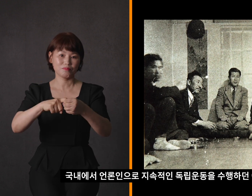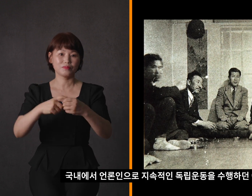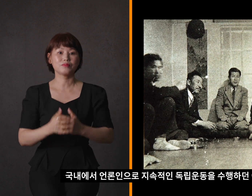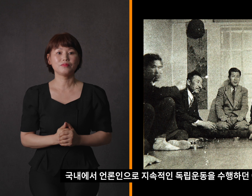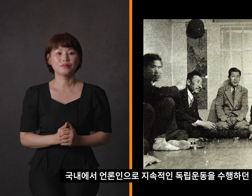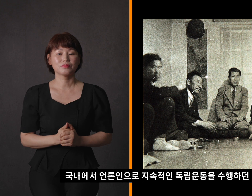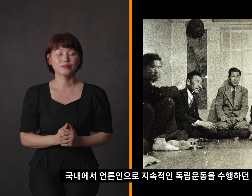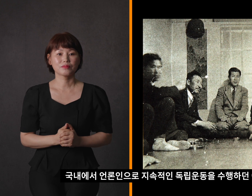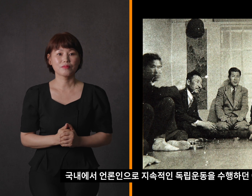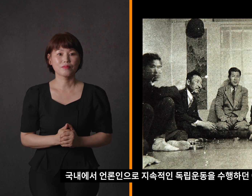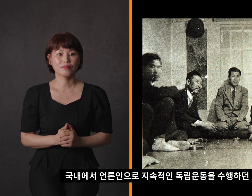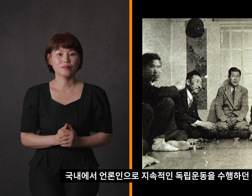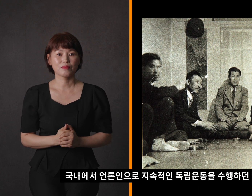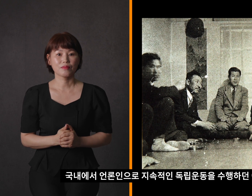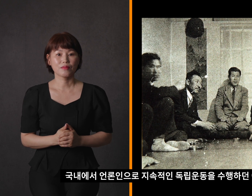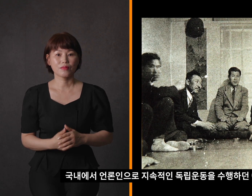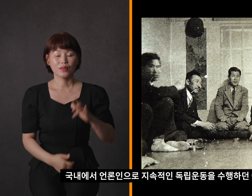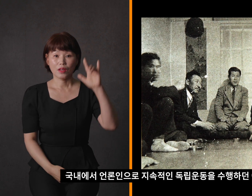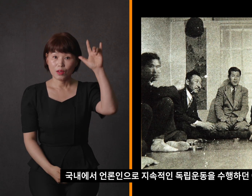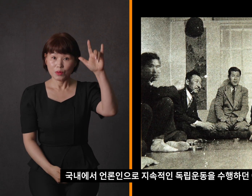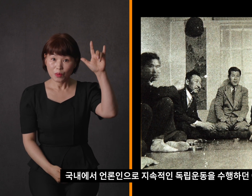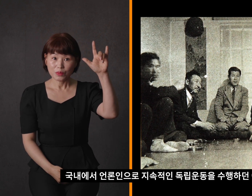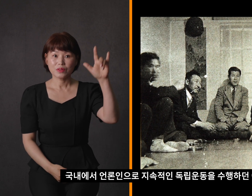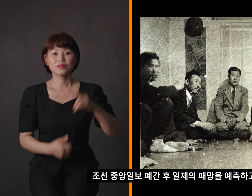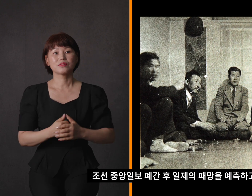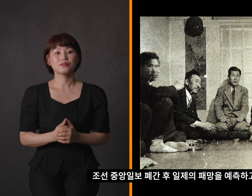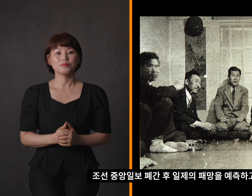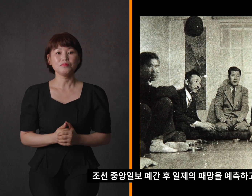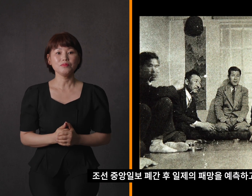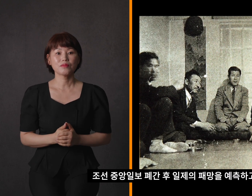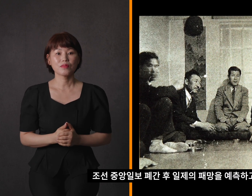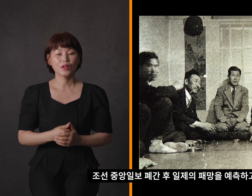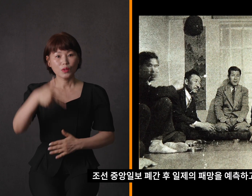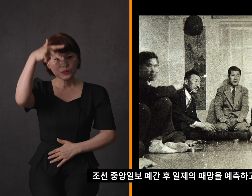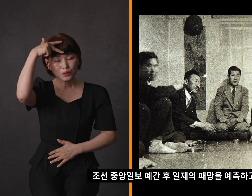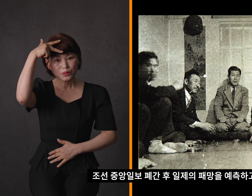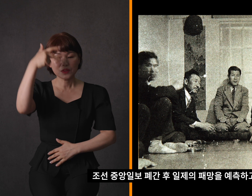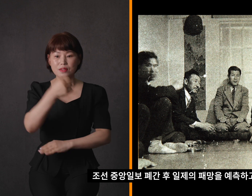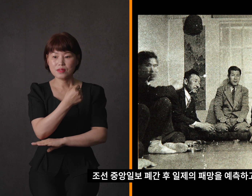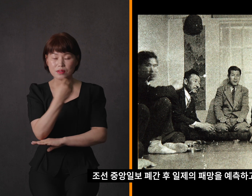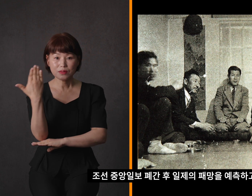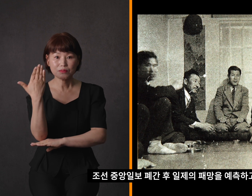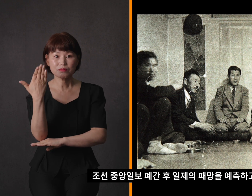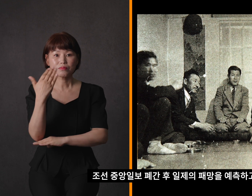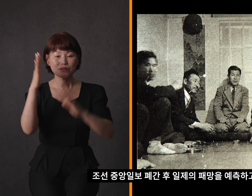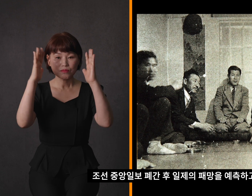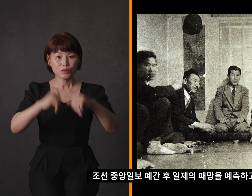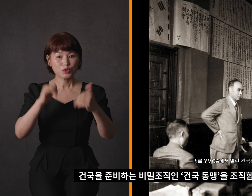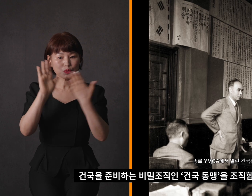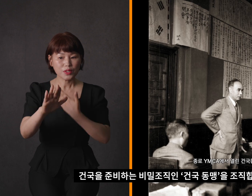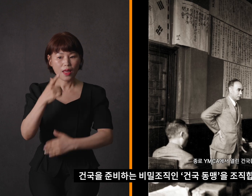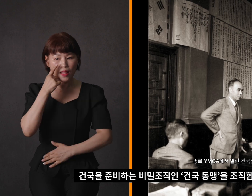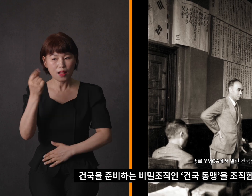국내에서 언론인으로 지속적인 독립운동을 수행하던 여운형은 조선중앙일보 폐간 후 일제의 패망을